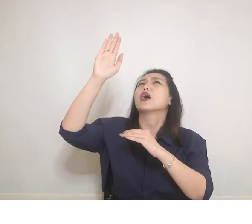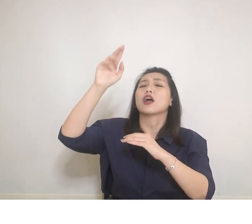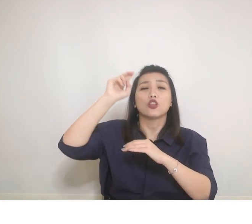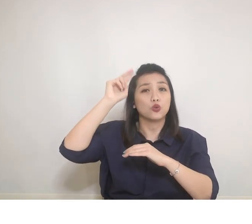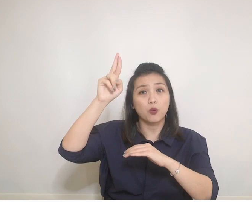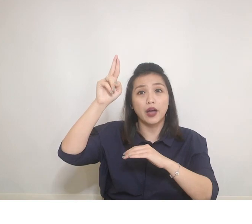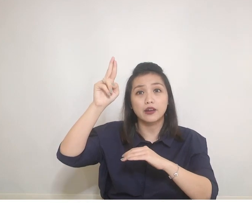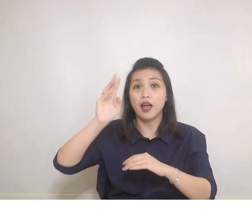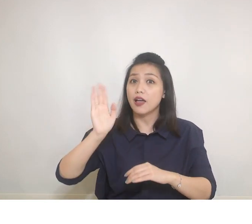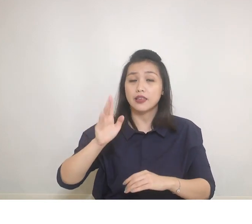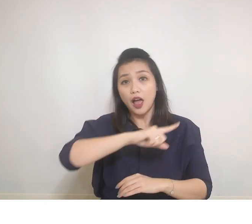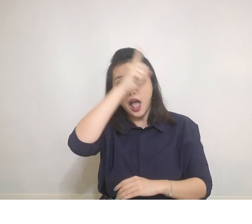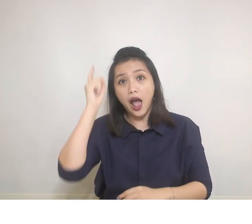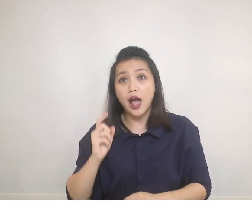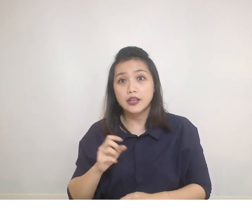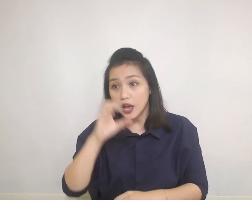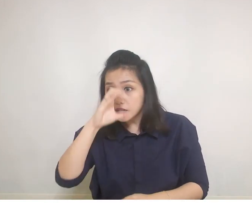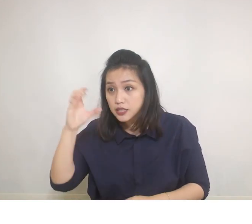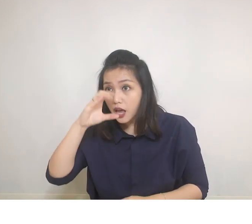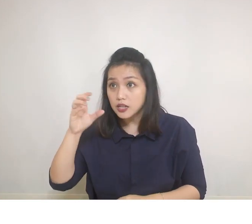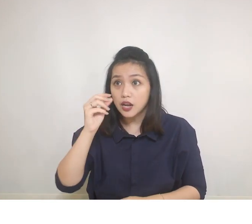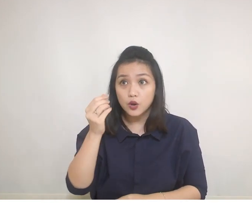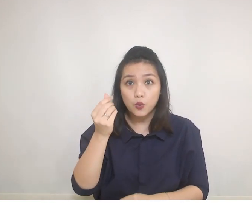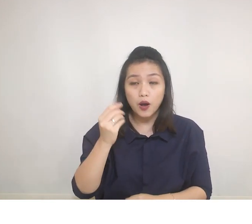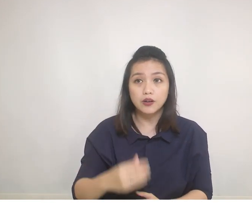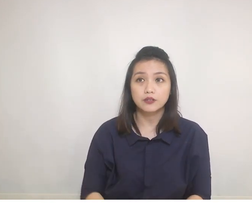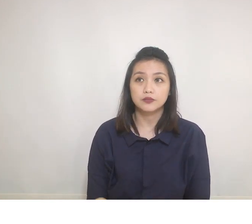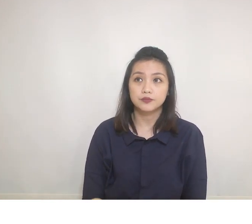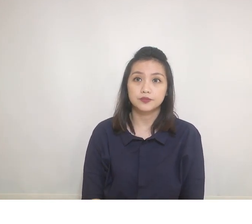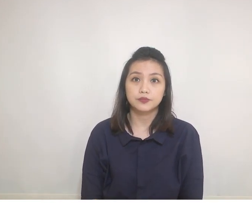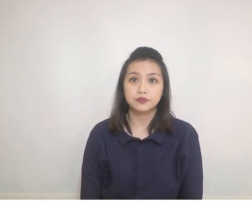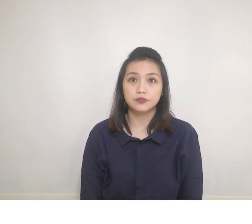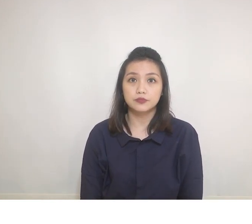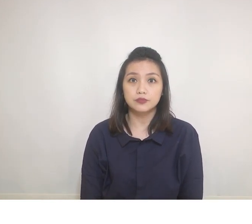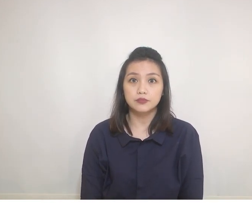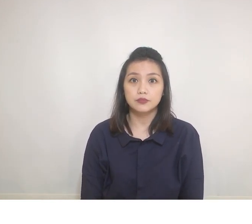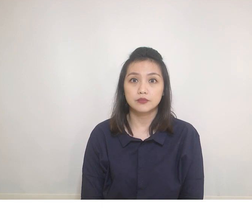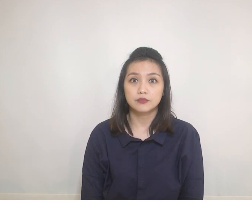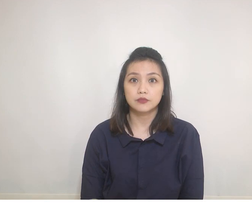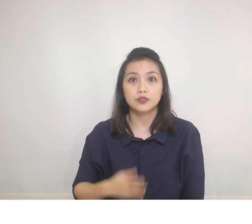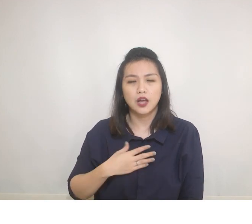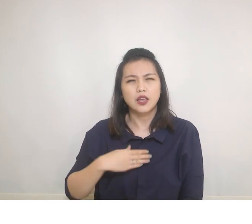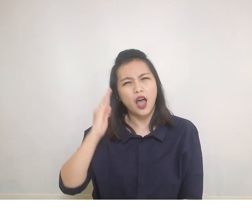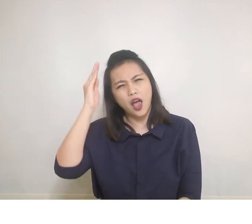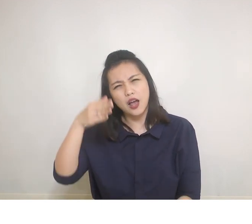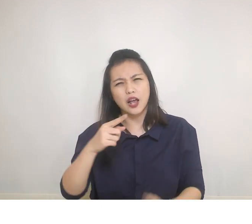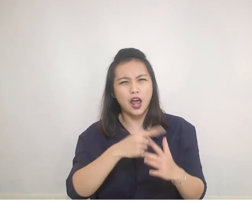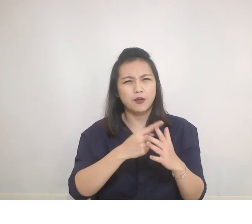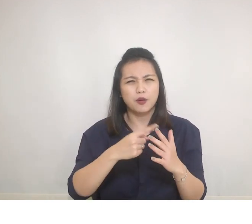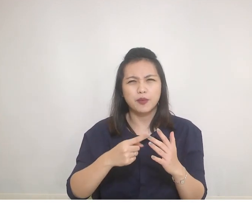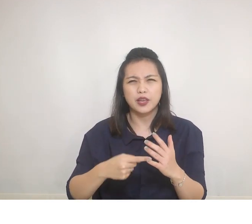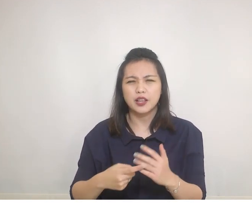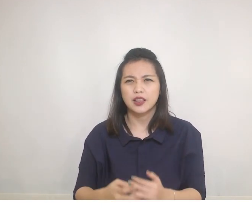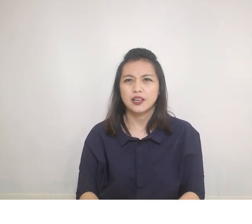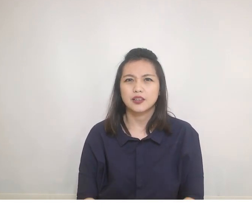bukan. Ya memang sesuai dengan masing-masing, cara ngaturnya masing-masing pelayanan. Dari tadi kita tidak menjelaskan waktunya berapa yang